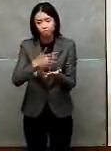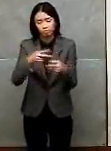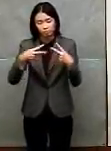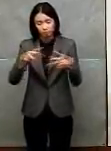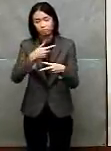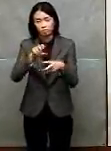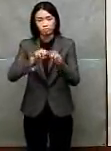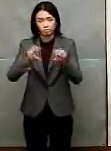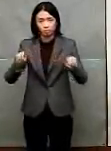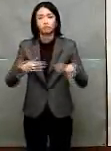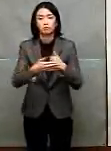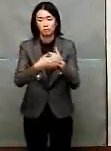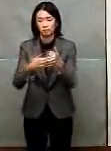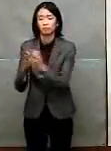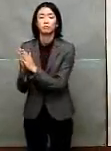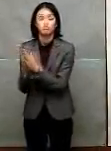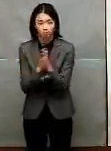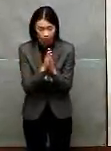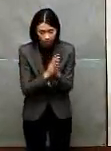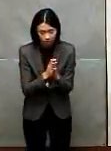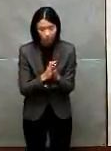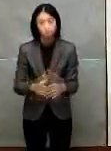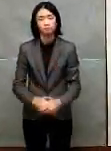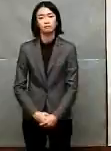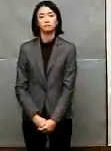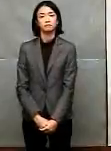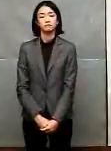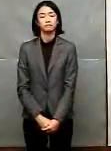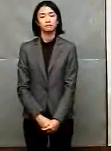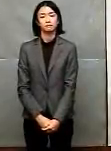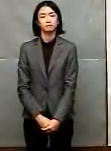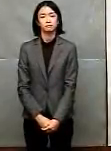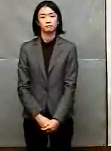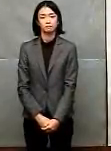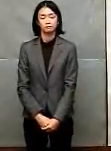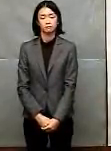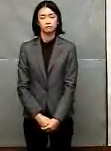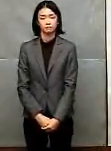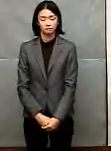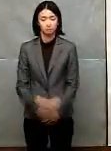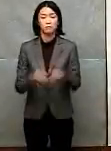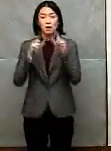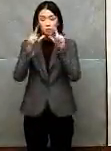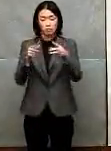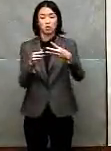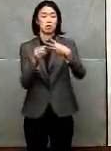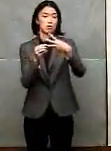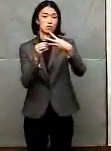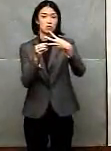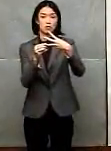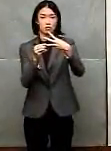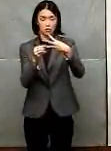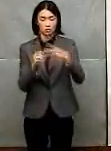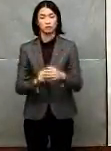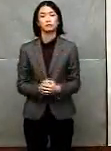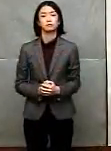協力をお願いしたいと思いますので、よろしくお願いします。3点目であります。